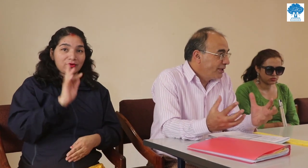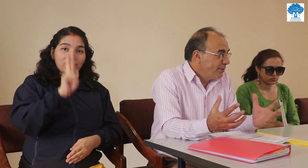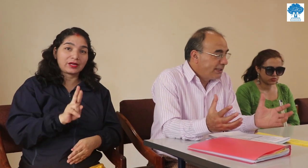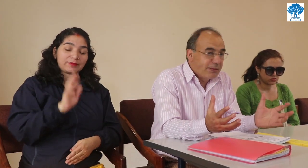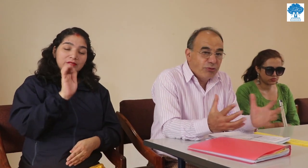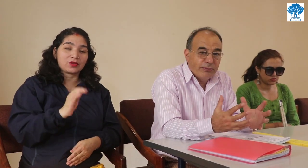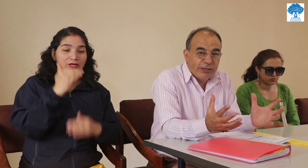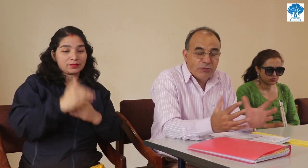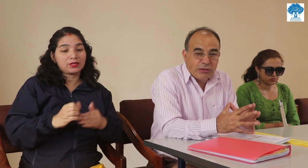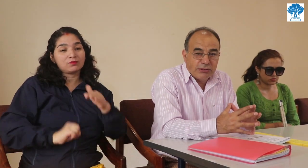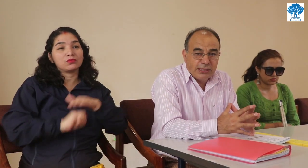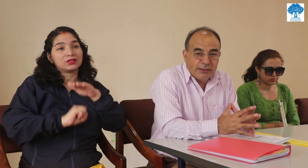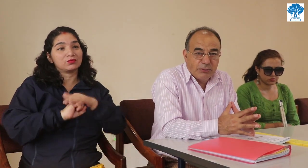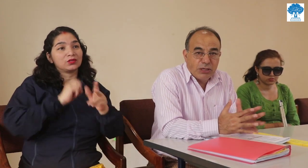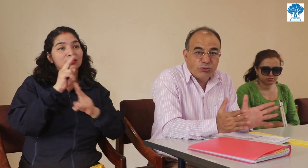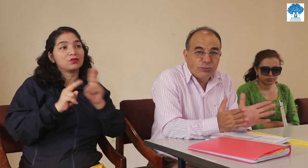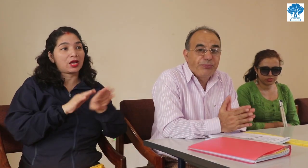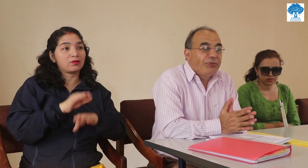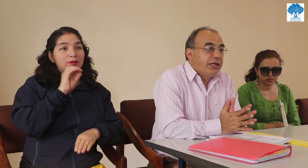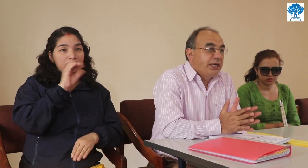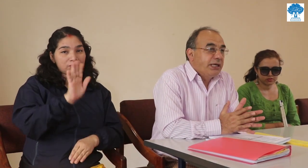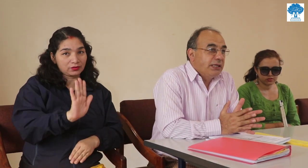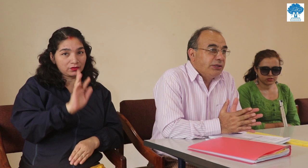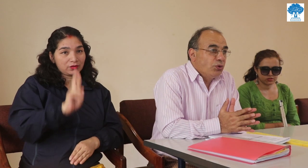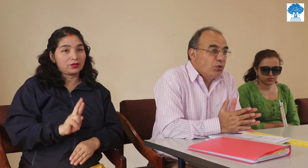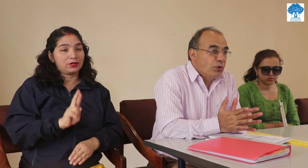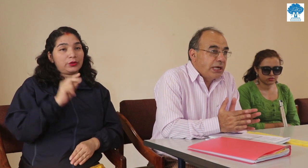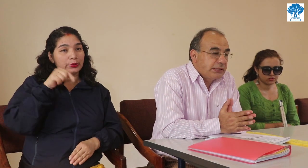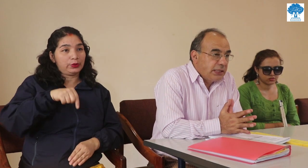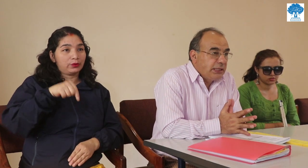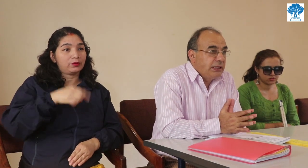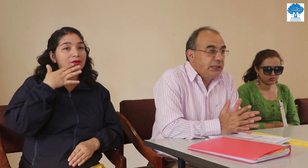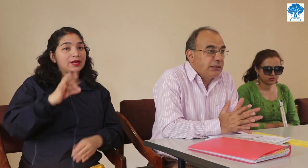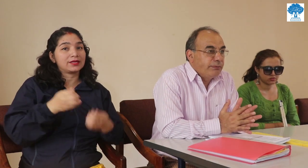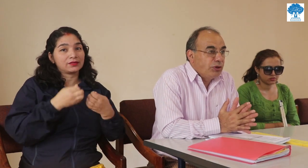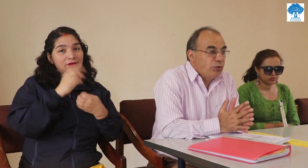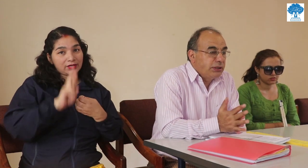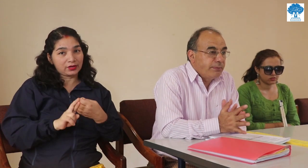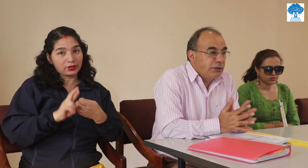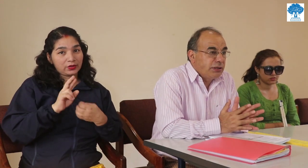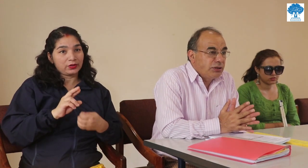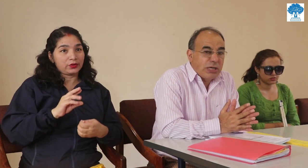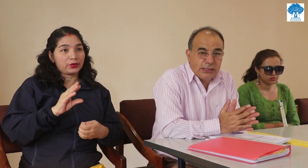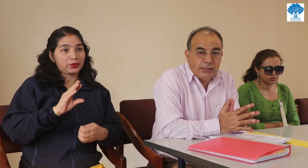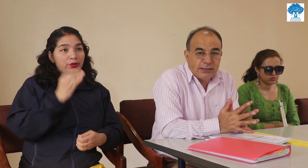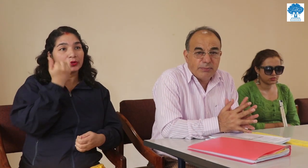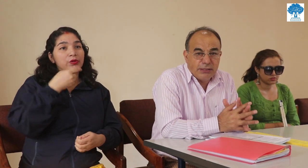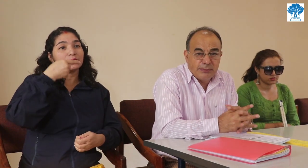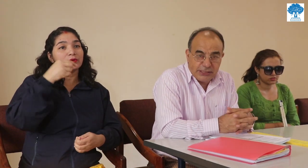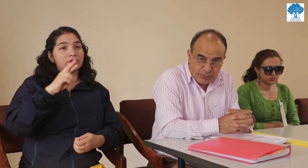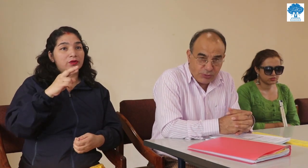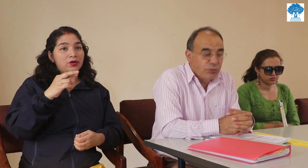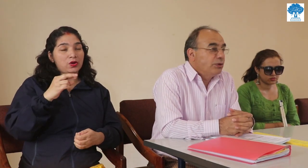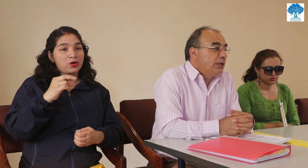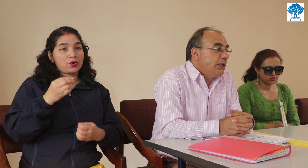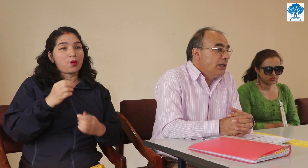हामी सबैसम्म त्यसका मुख्य मुख्य कुराहरू चाहिँ बताउँछौँ. यो खास गरी यौन तथा प्रजनन स्वास्थ्यसँग